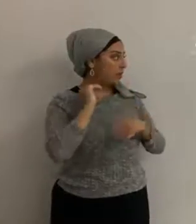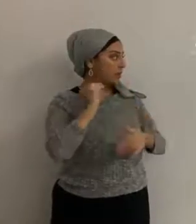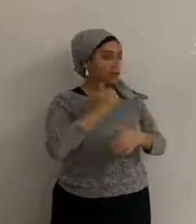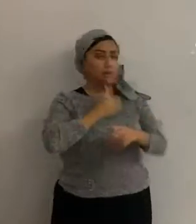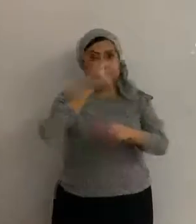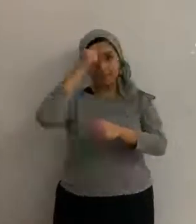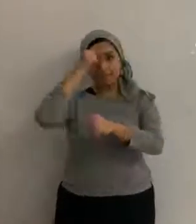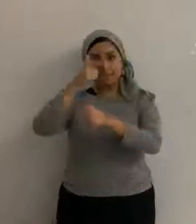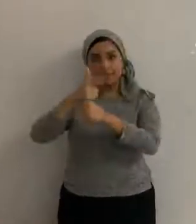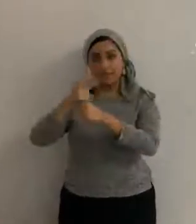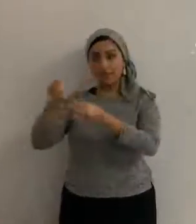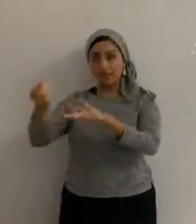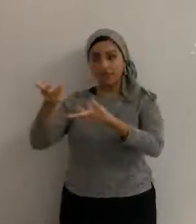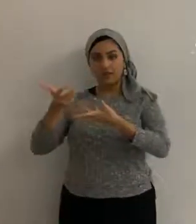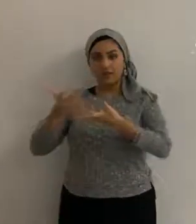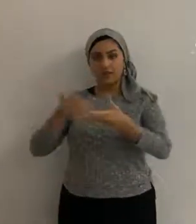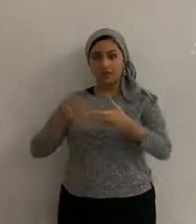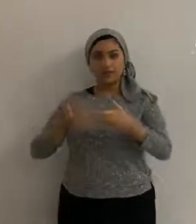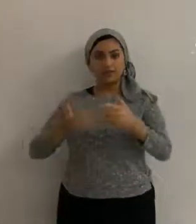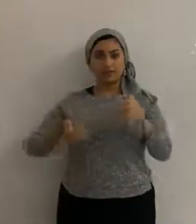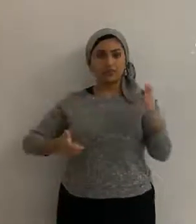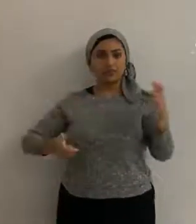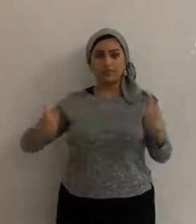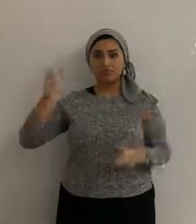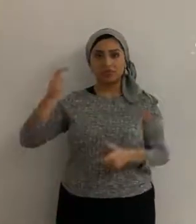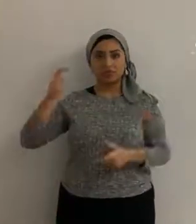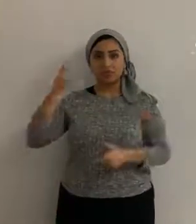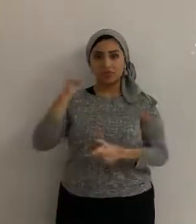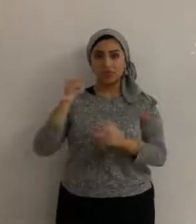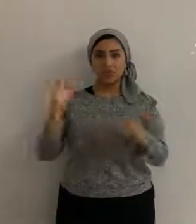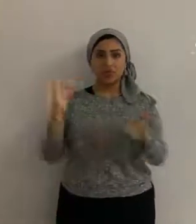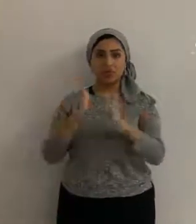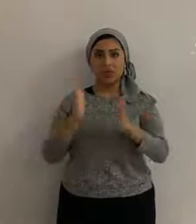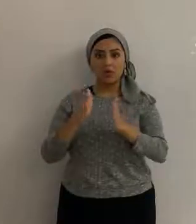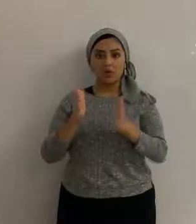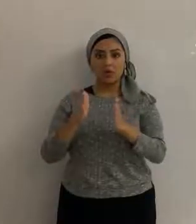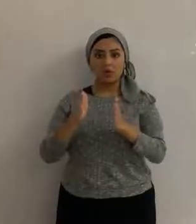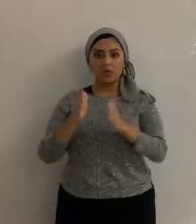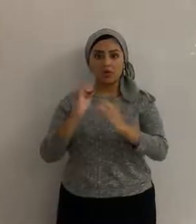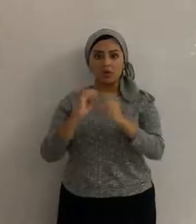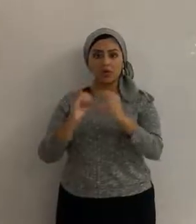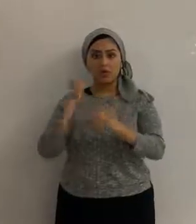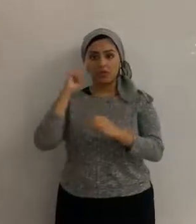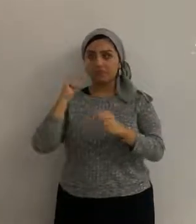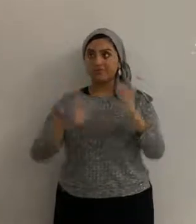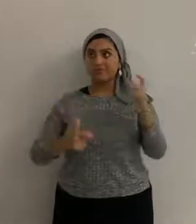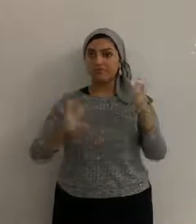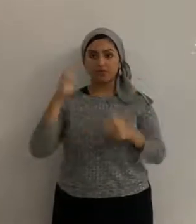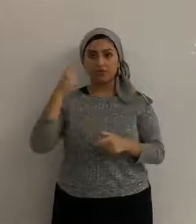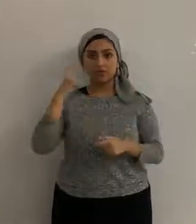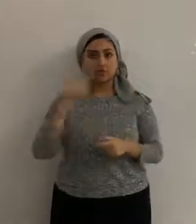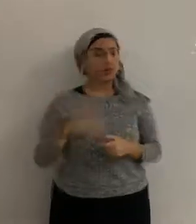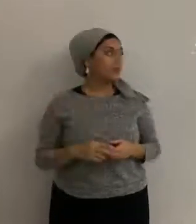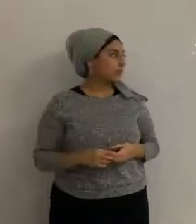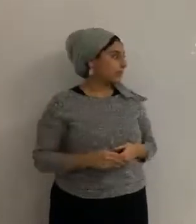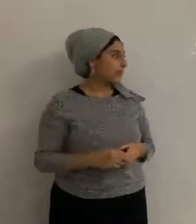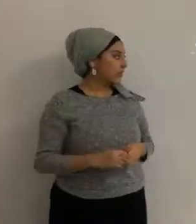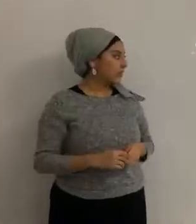Isaías, es demasiado grande para una construcción tan pequeña. ¿Por qué una grúa tan grande? Bueno, aquí vemos